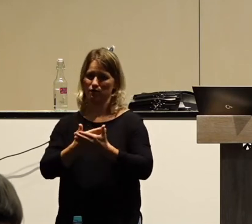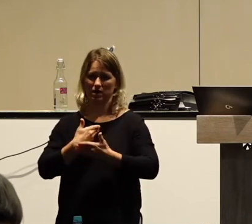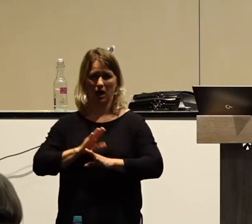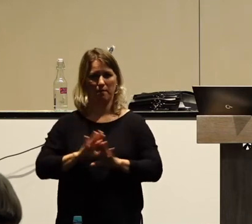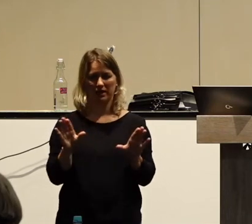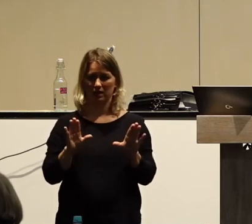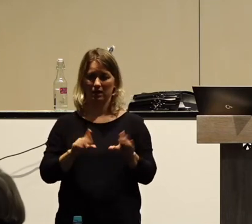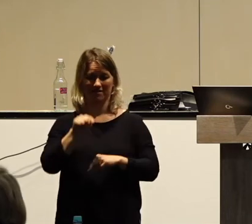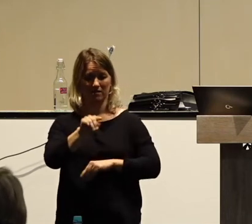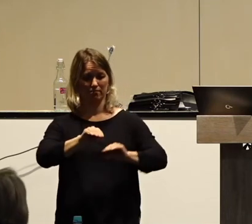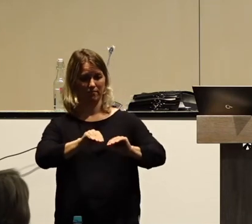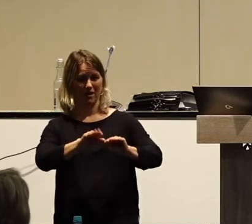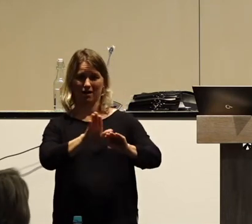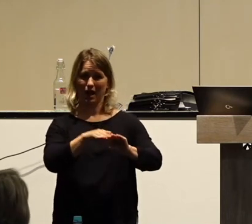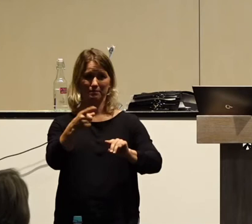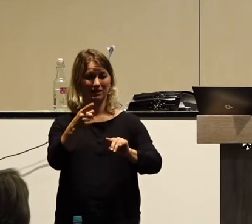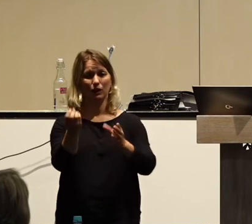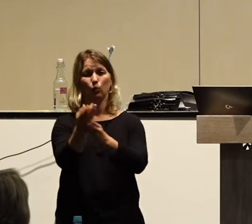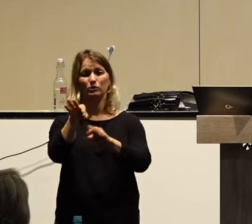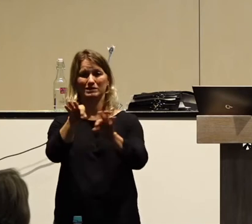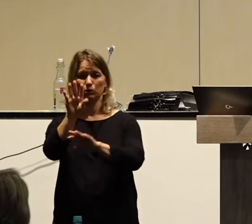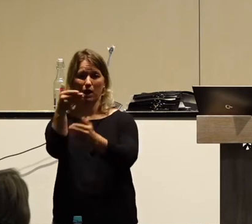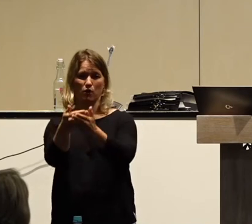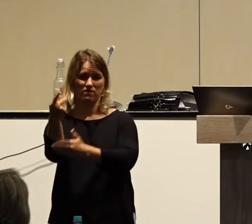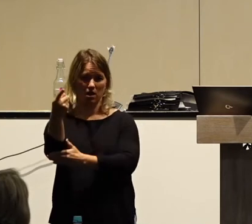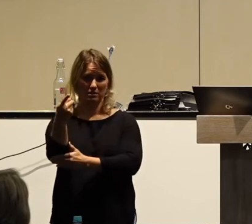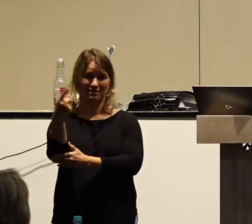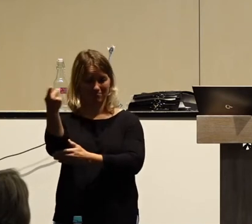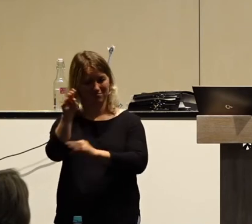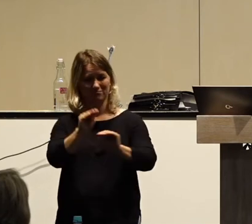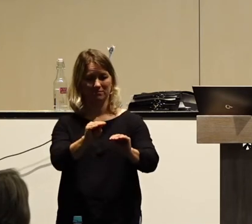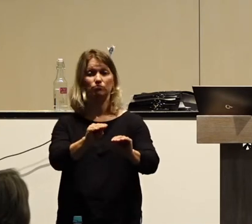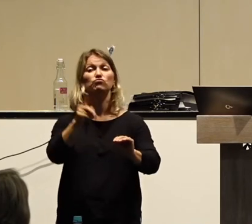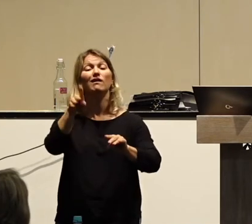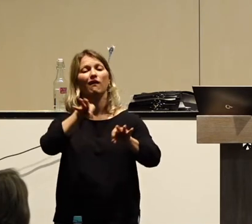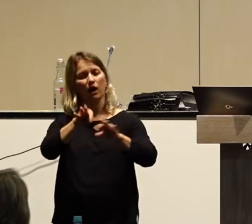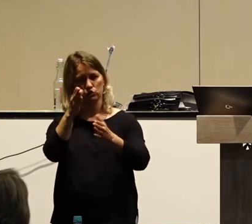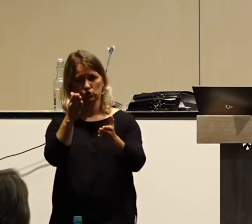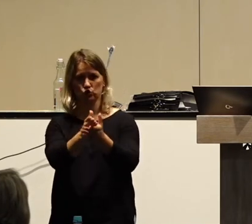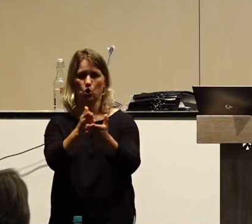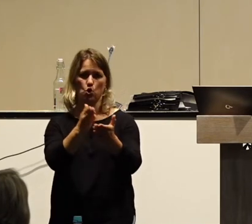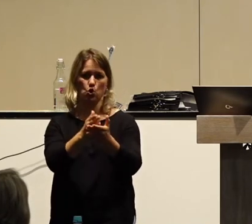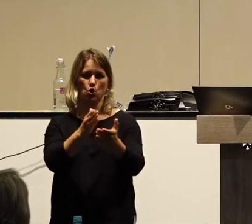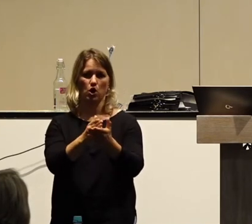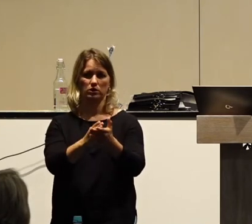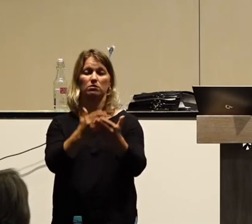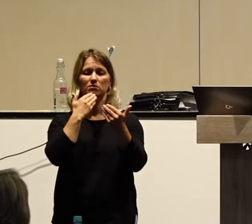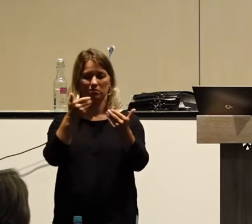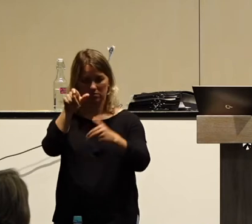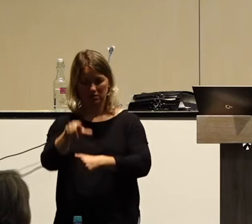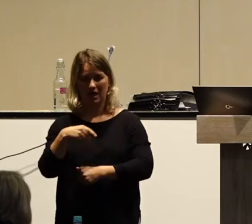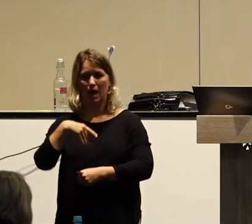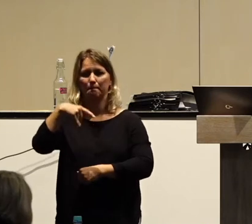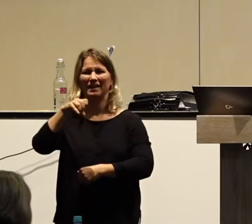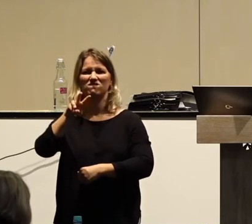nicht vermittelt wurden, das ist Aufgabe des Kultusministeriums. Und das Kultusministerium hat darauf reagiert, jetzt loben wir mal Herrn Piewarz, in der ersten und